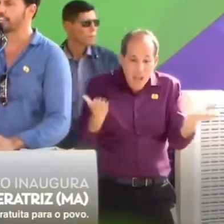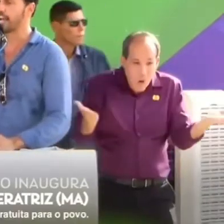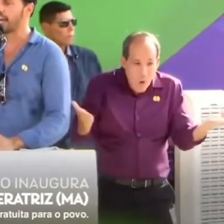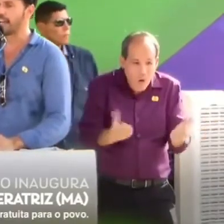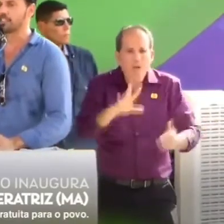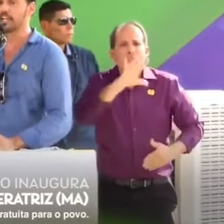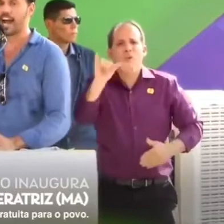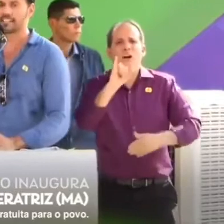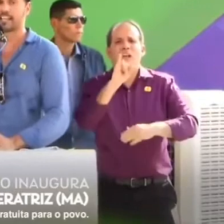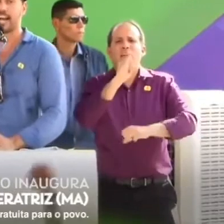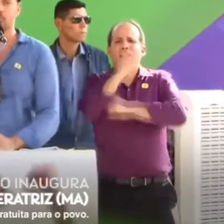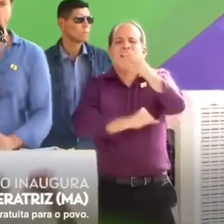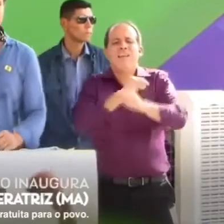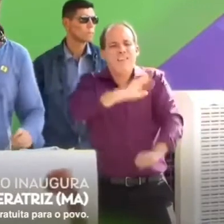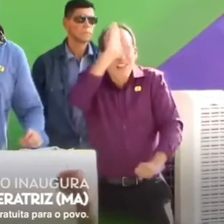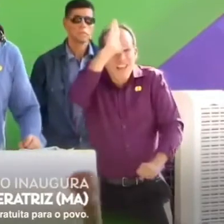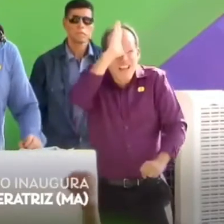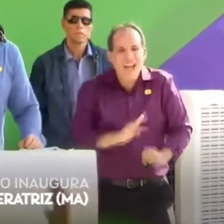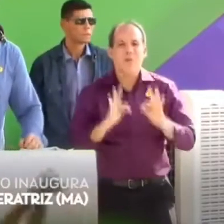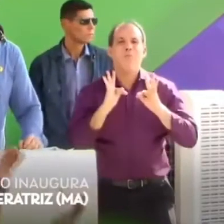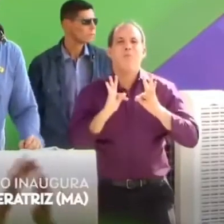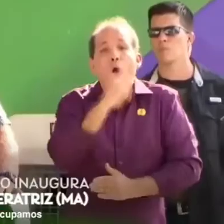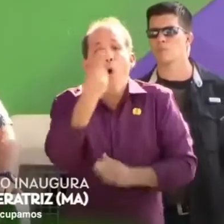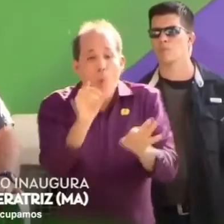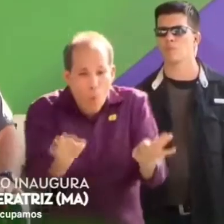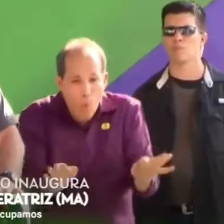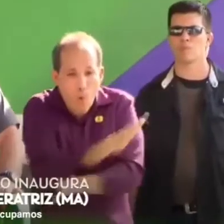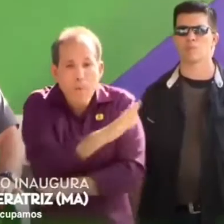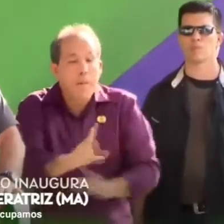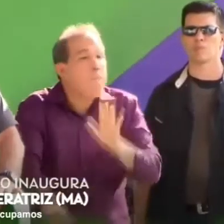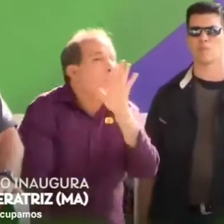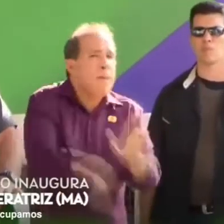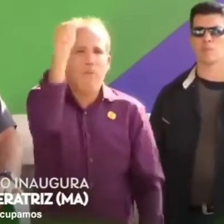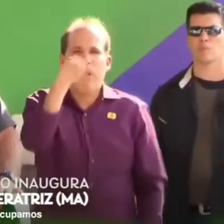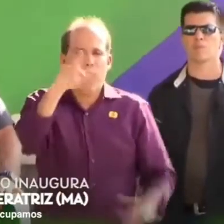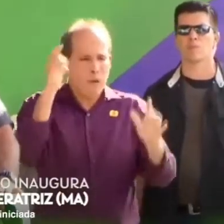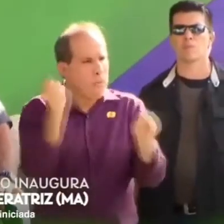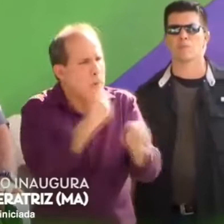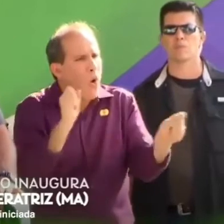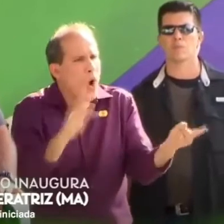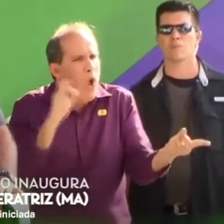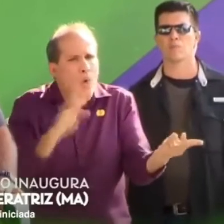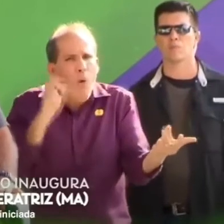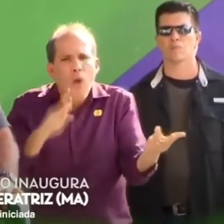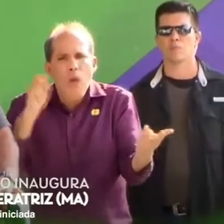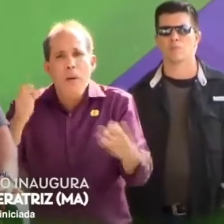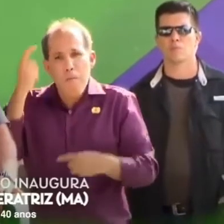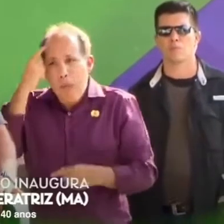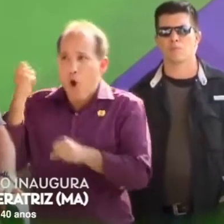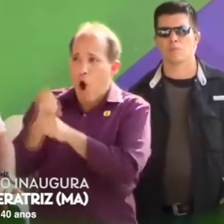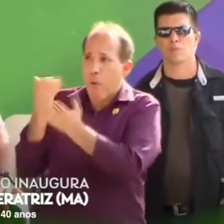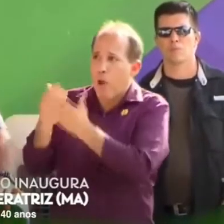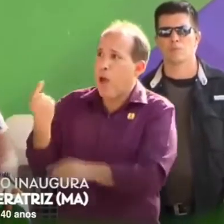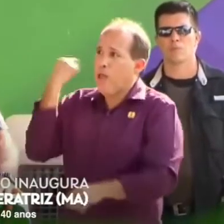ter internet de graça e gratuita para o povo. Nós não nos preocupamos de quem é obra iniciada